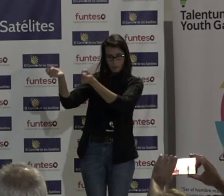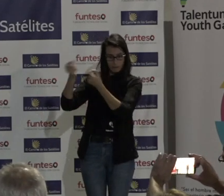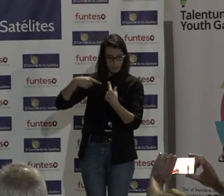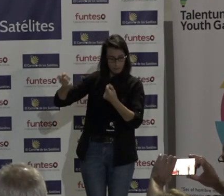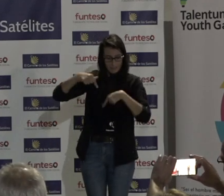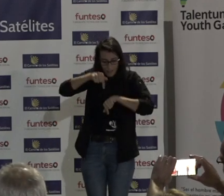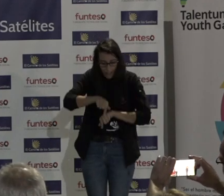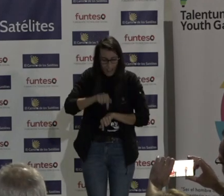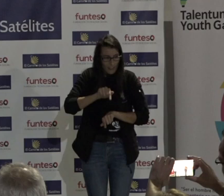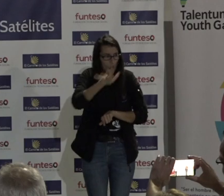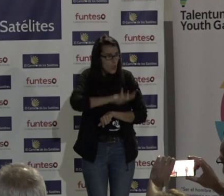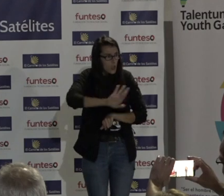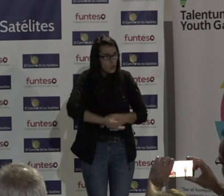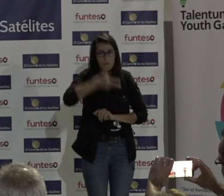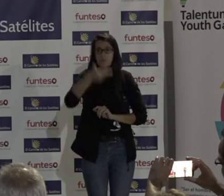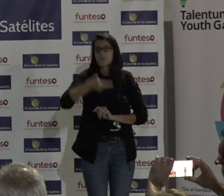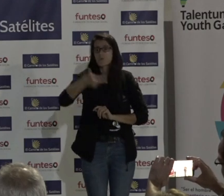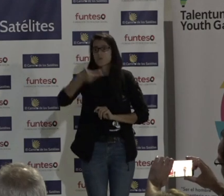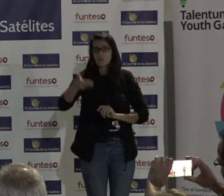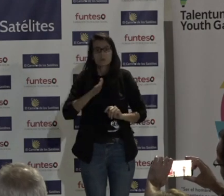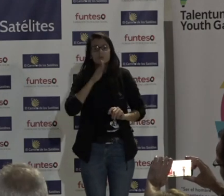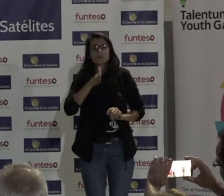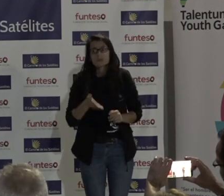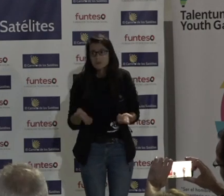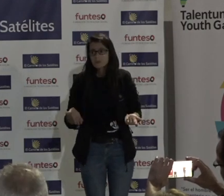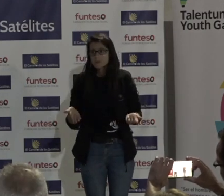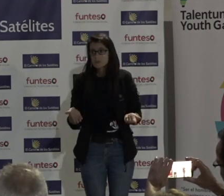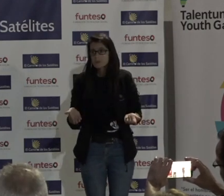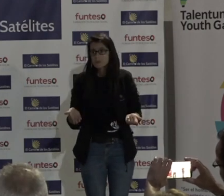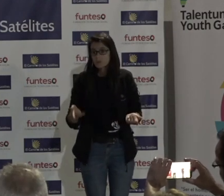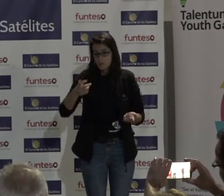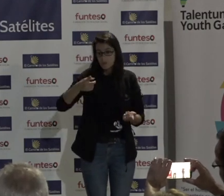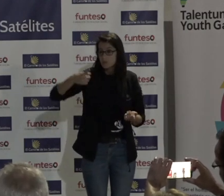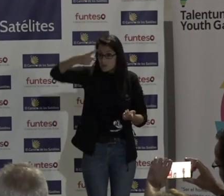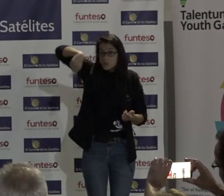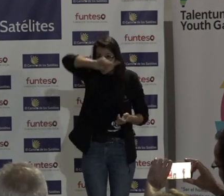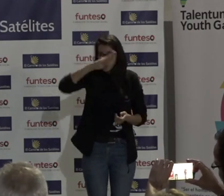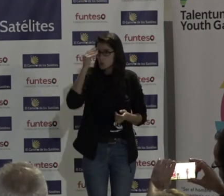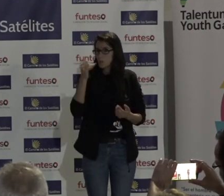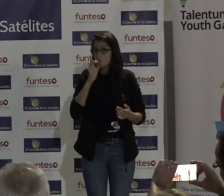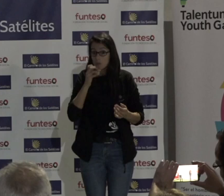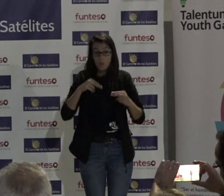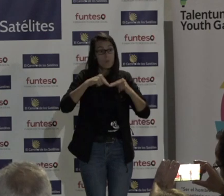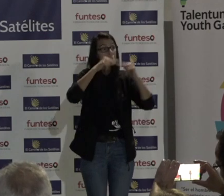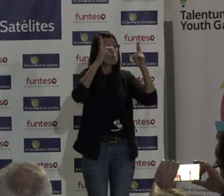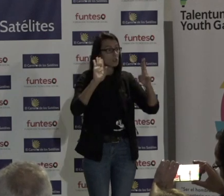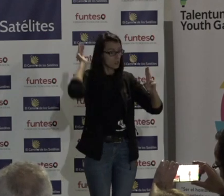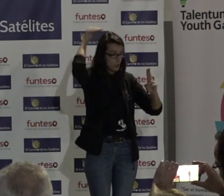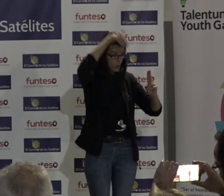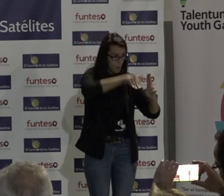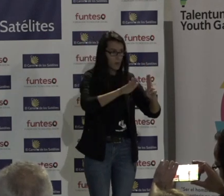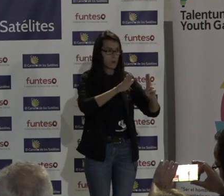¿Por qué este lugar es tan importante? Bueno, no hay que olvidar que Puerto Marín tenía un puente romano